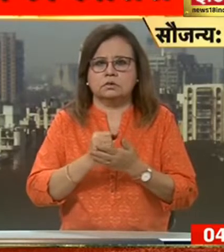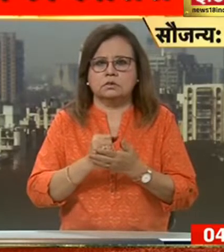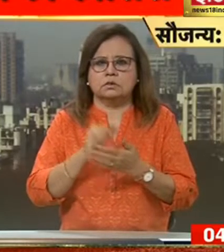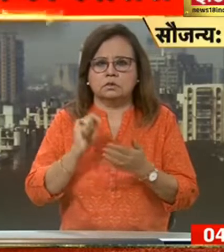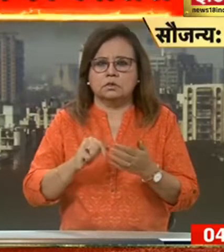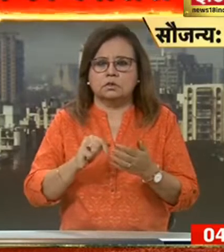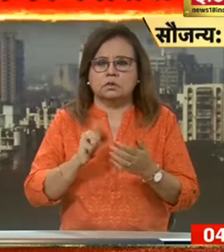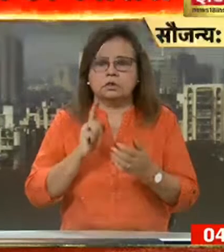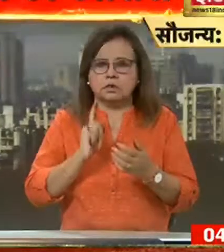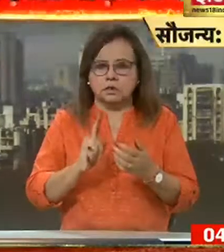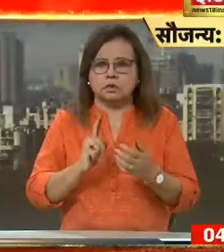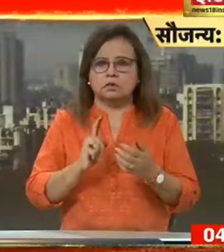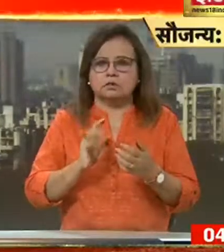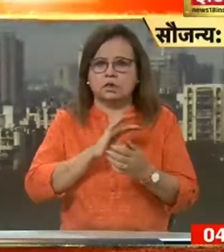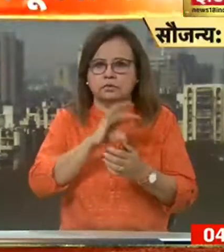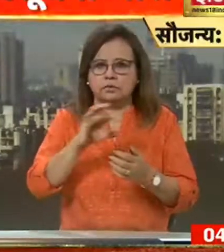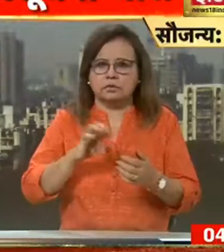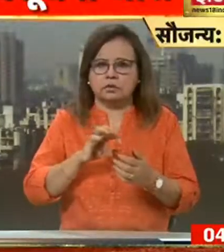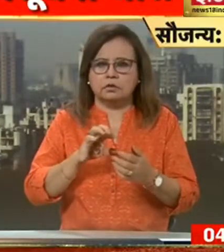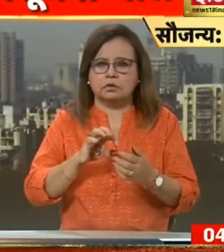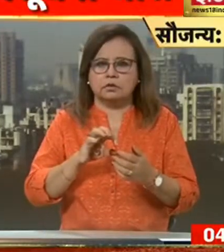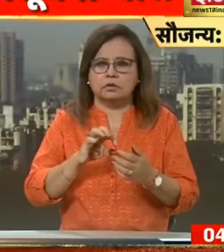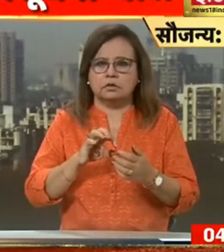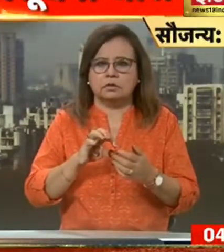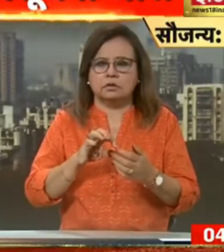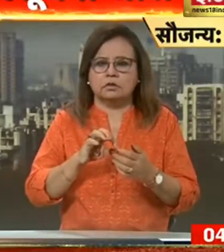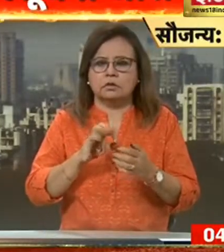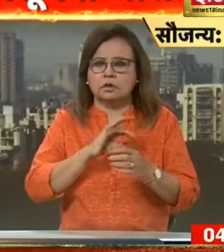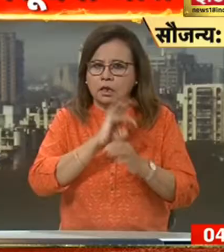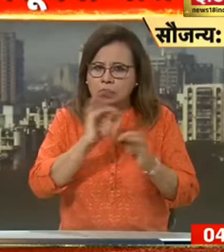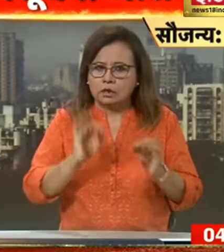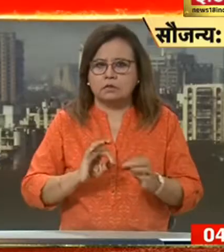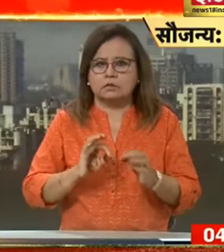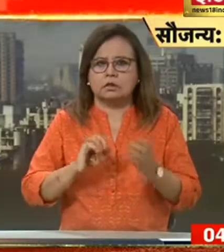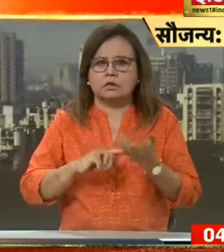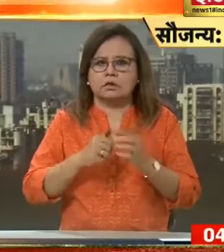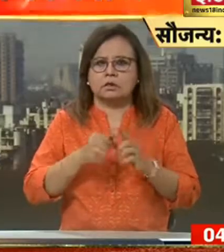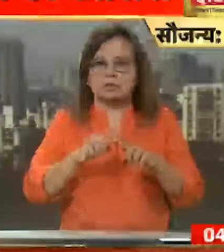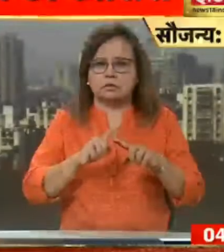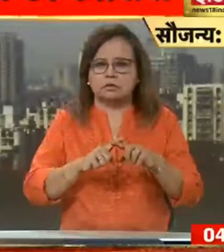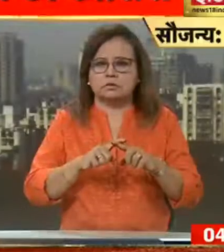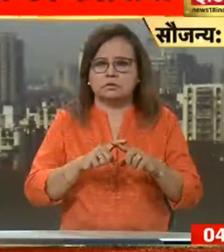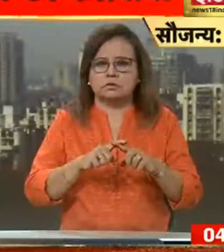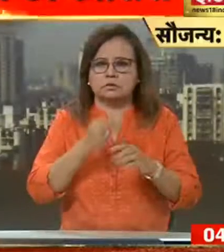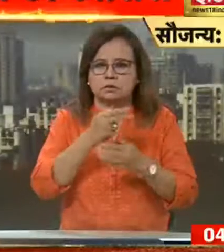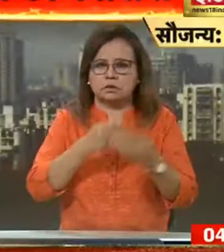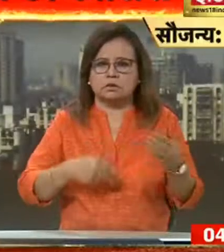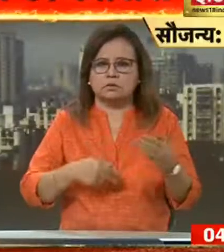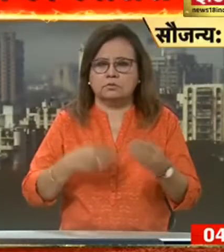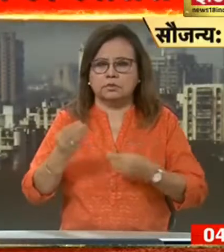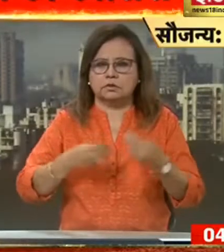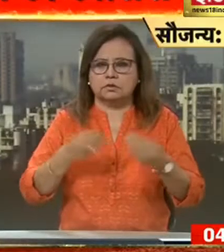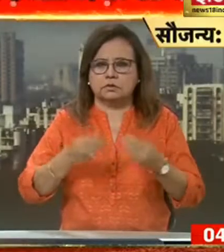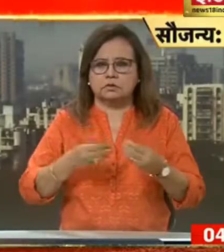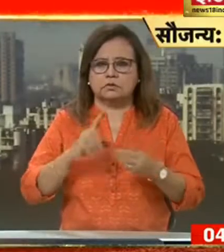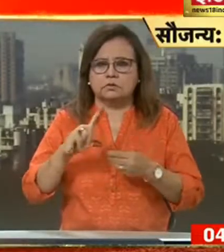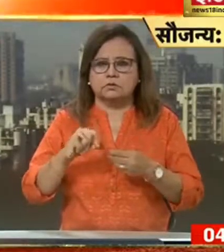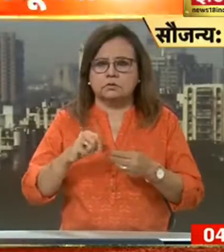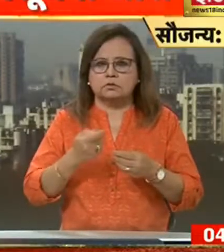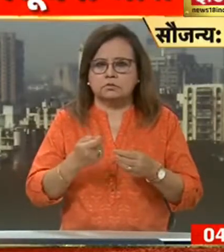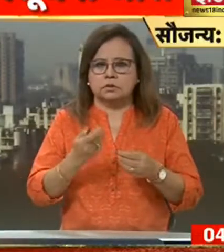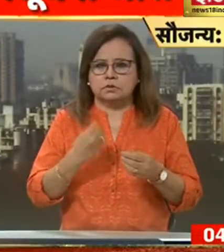इस पृथ्वी के साथ ही सब्सक्राइब उद्योग की